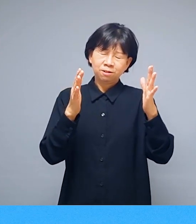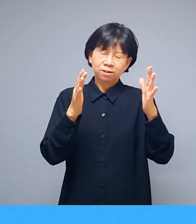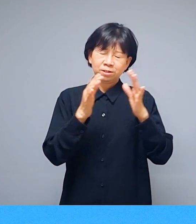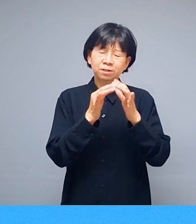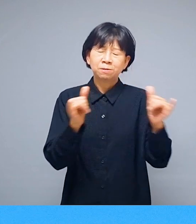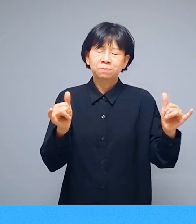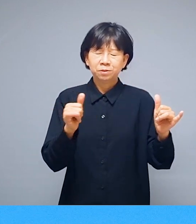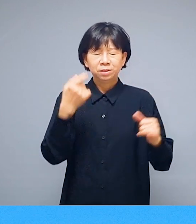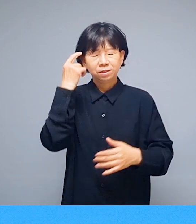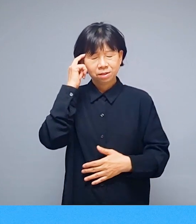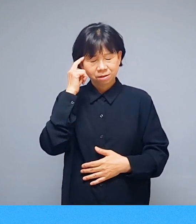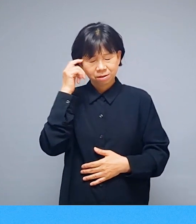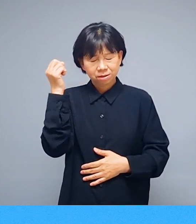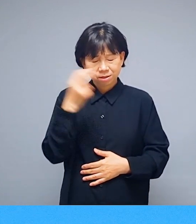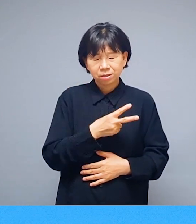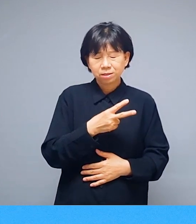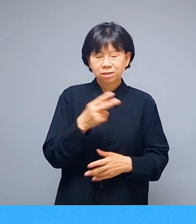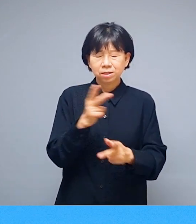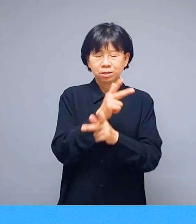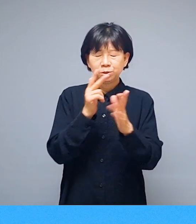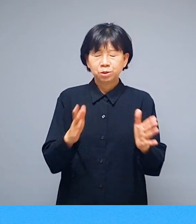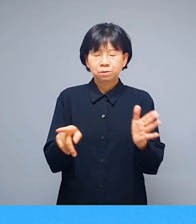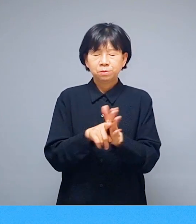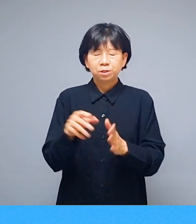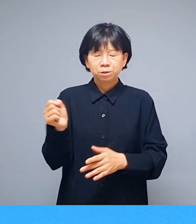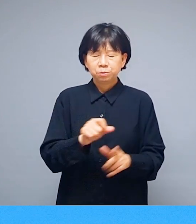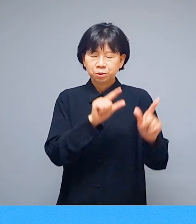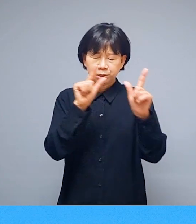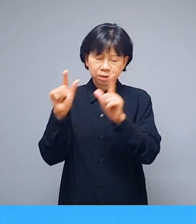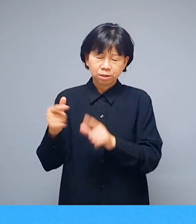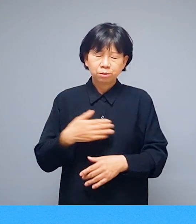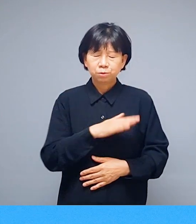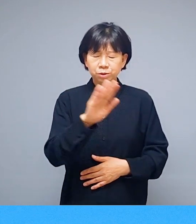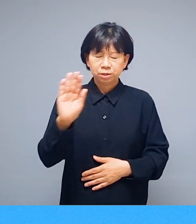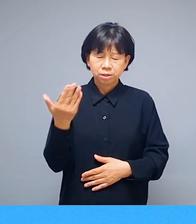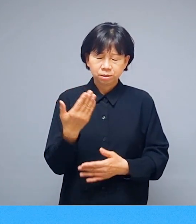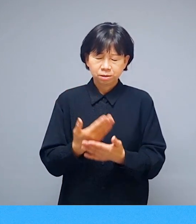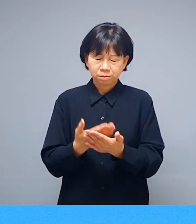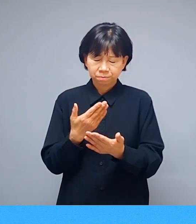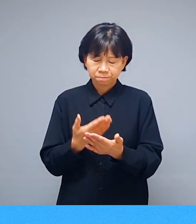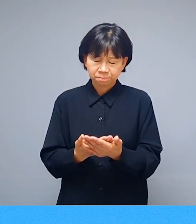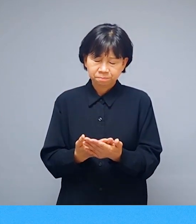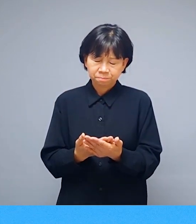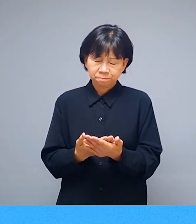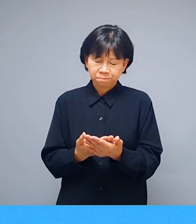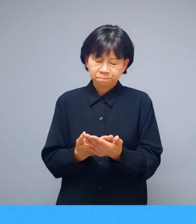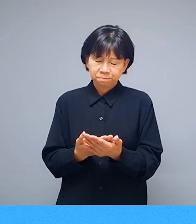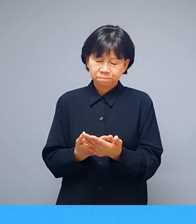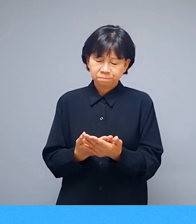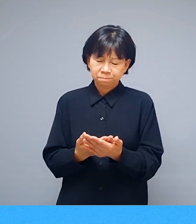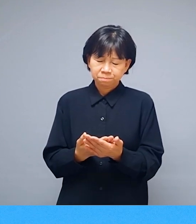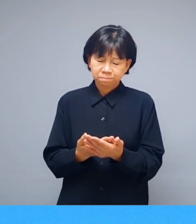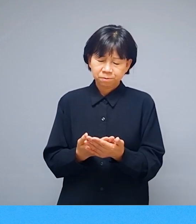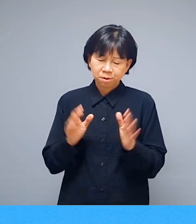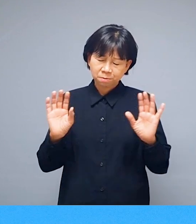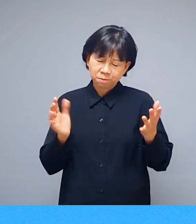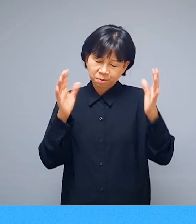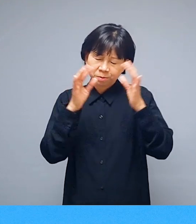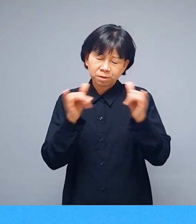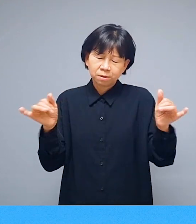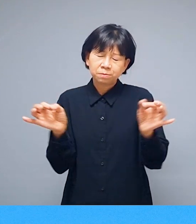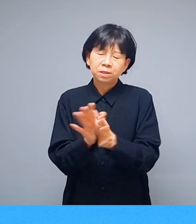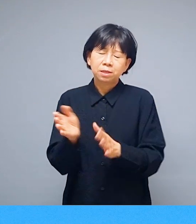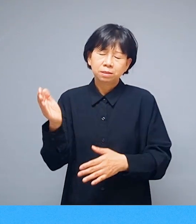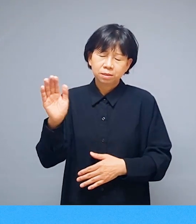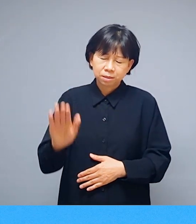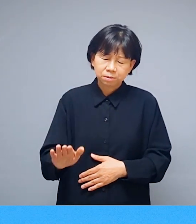생각하며 다시 한번 한 주간 동안 믿음으로 달려나가는 우리들 될 수 있도록 도와주시옵소서. 환호했던 그들이